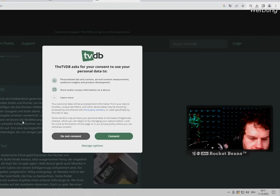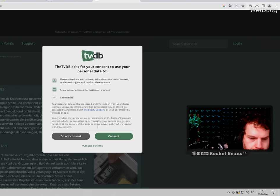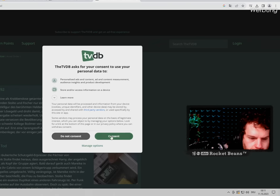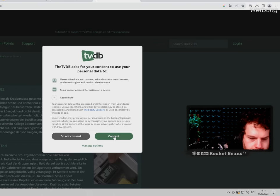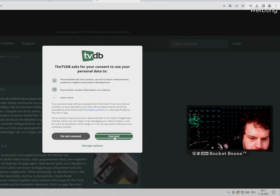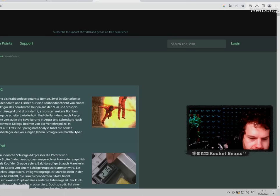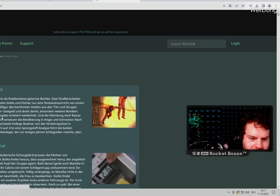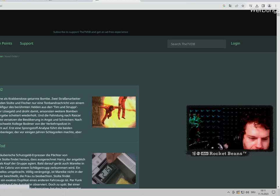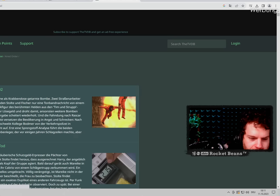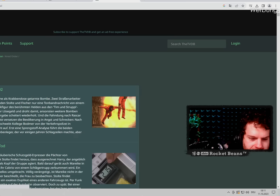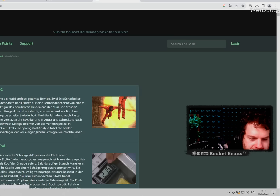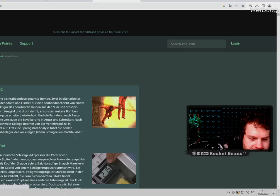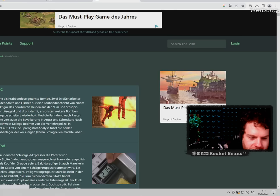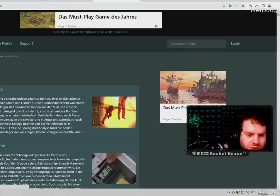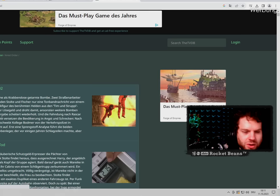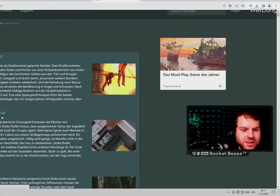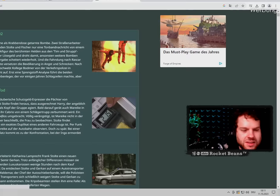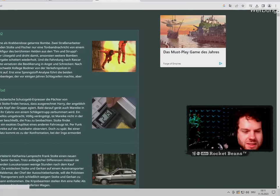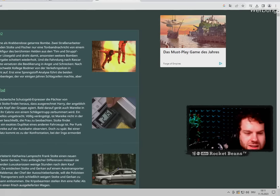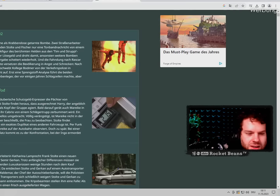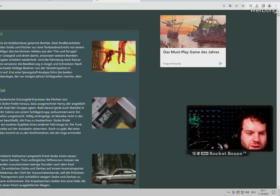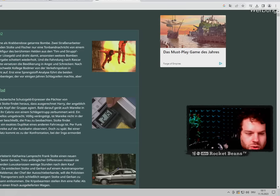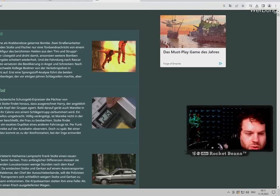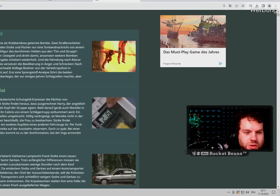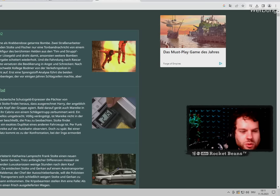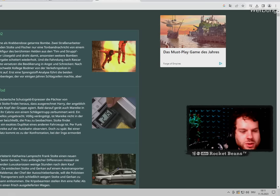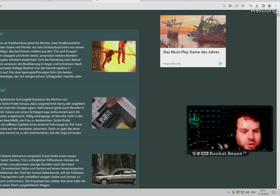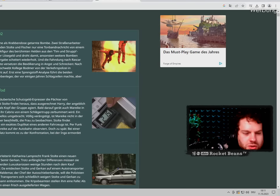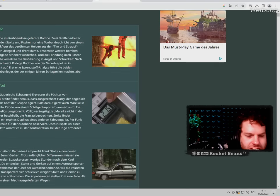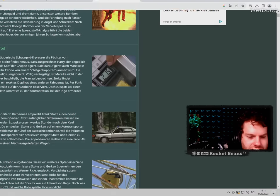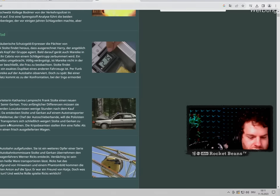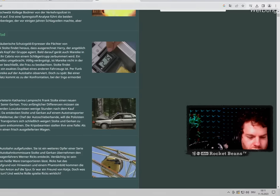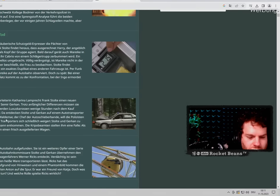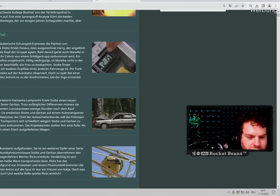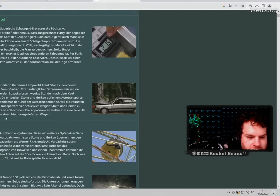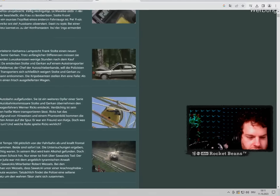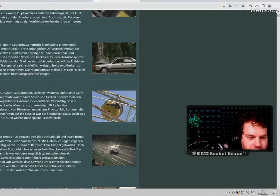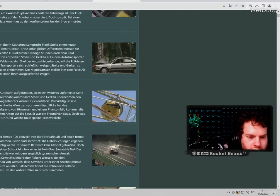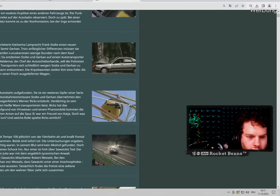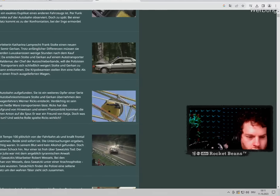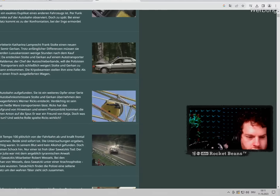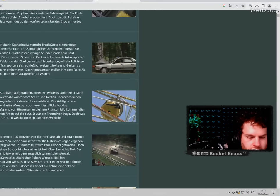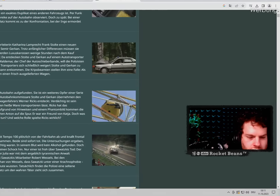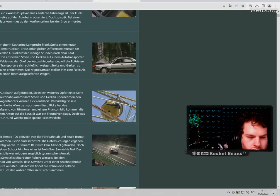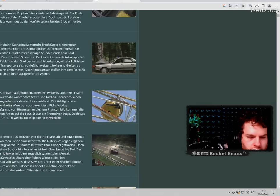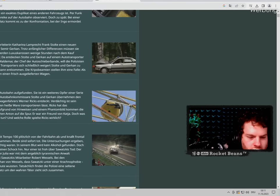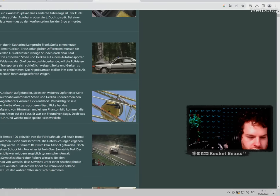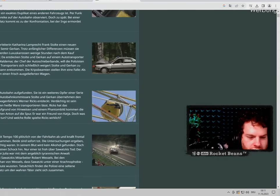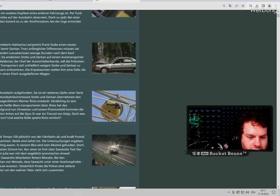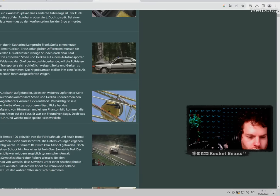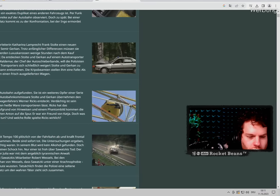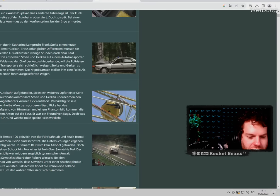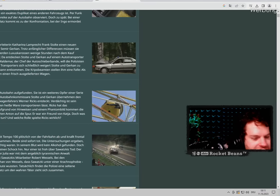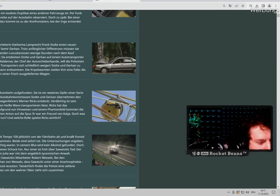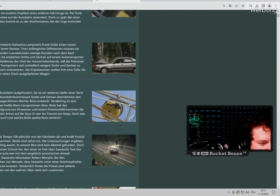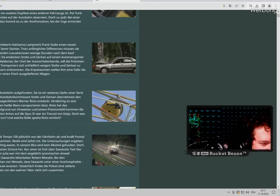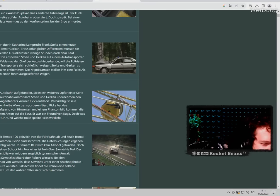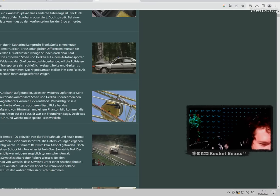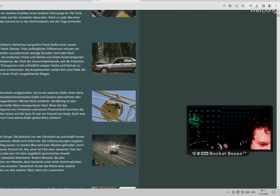Bomben bei Kilometer 92. Rote Rosen, schwarzer Tod. Mord und Totschlag. Tod bei dem 100.